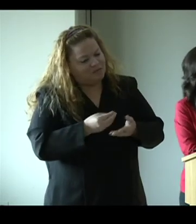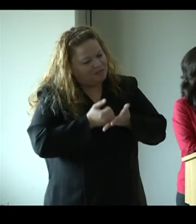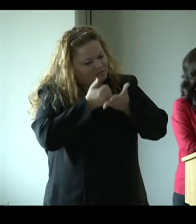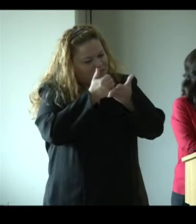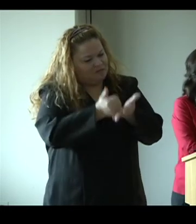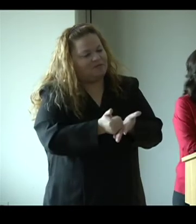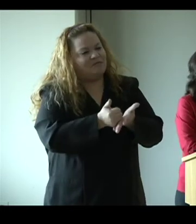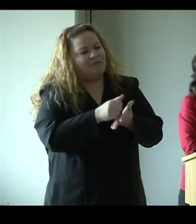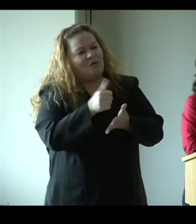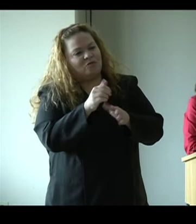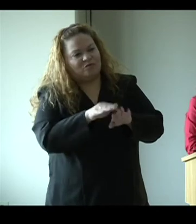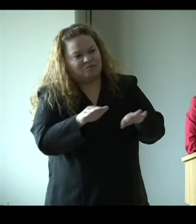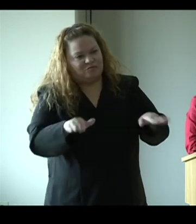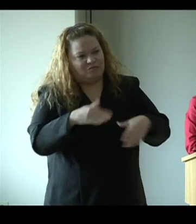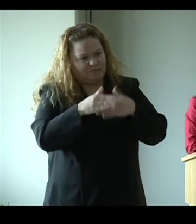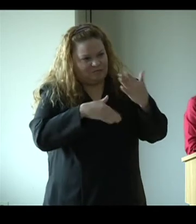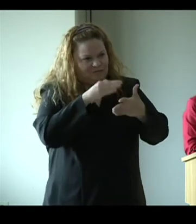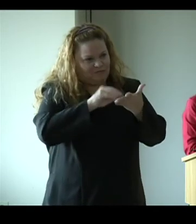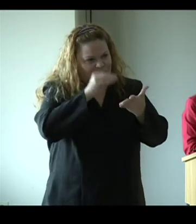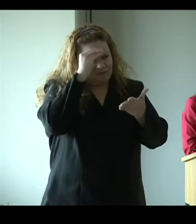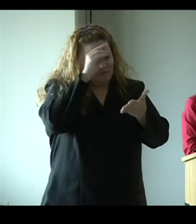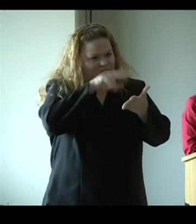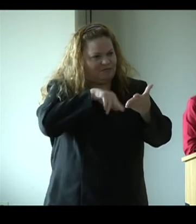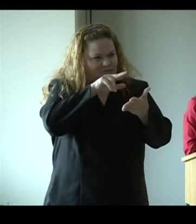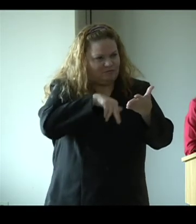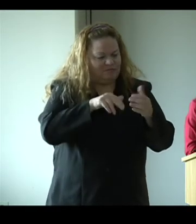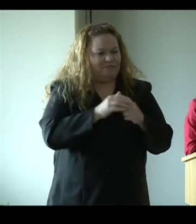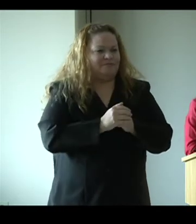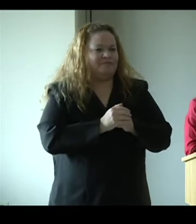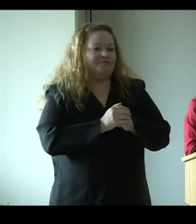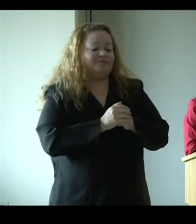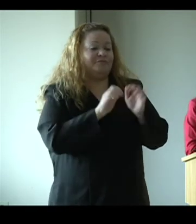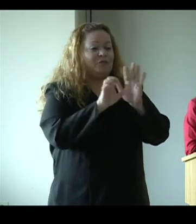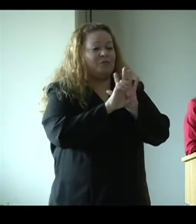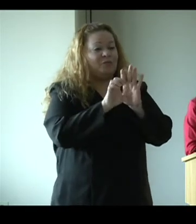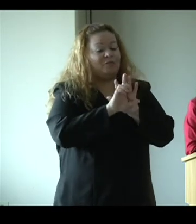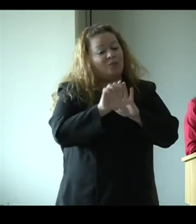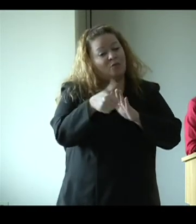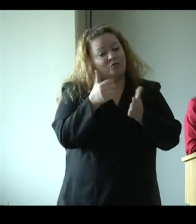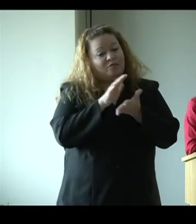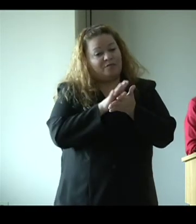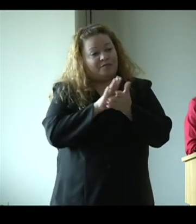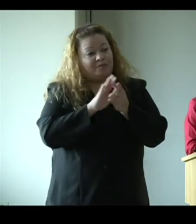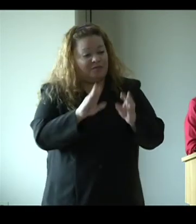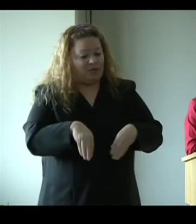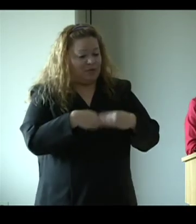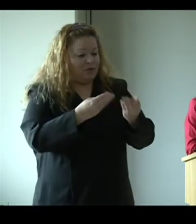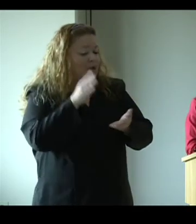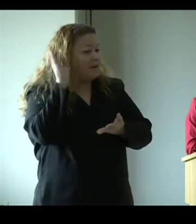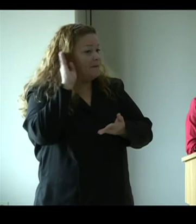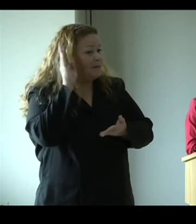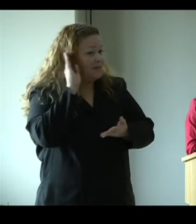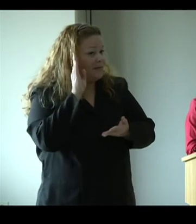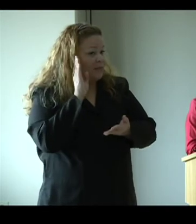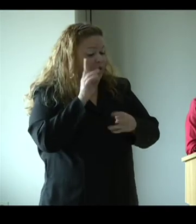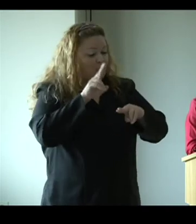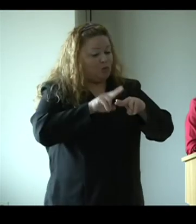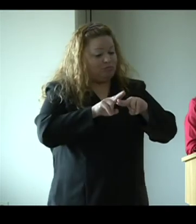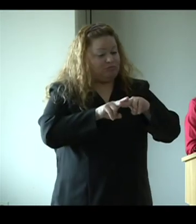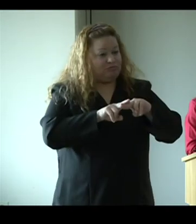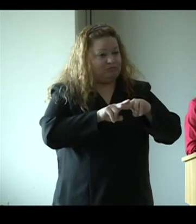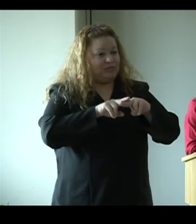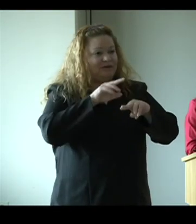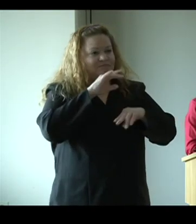y hubo otro programa donde a las escuelas se llevaban perros perros de compañía y los niños leían a los perros